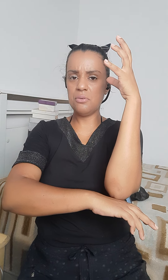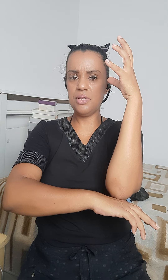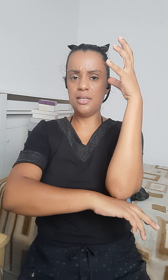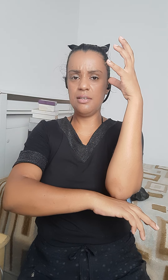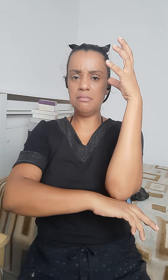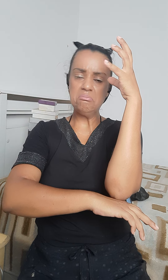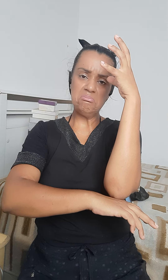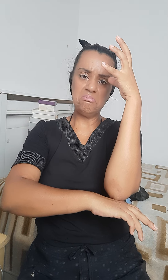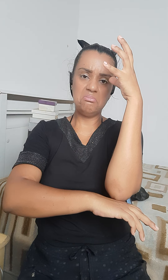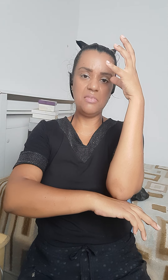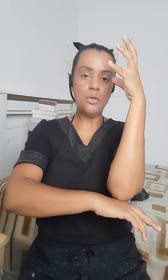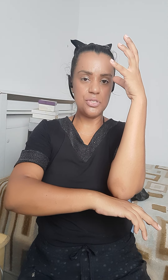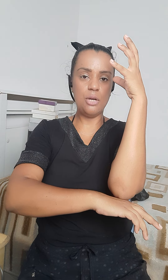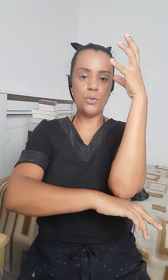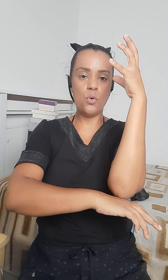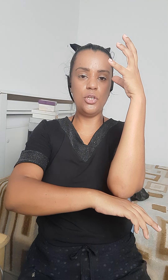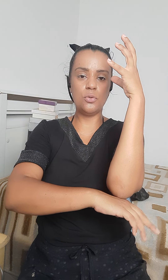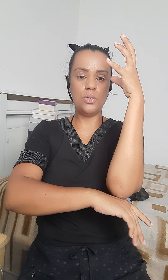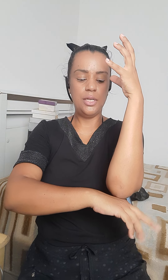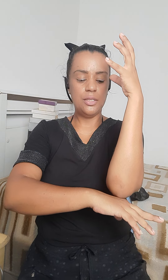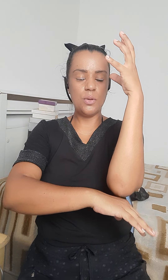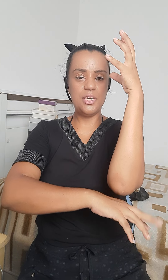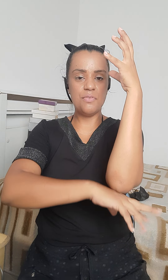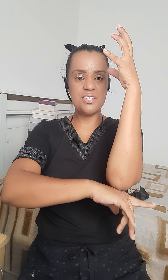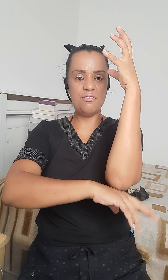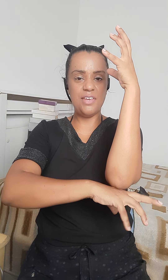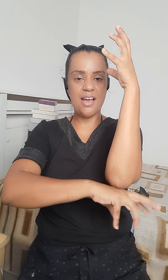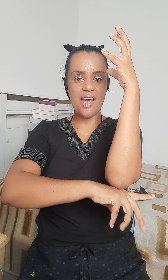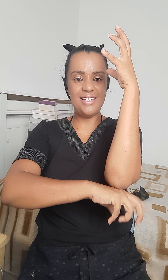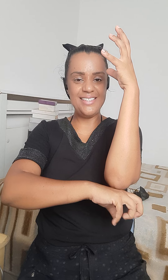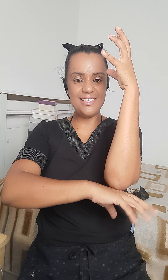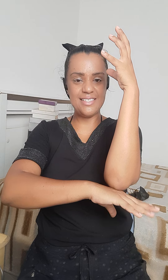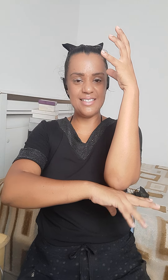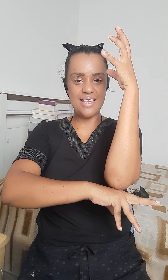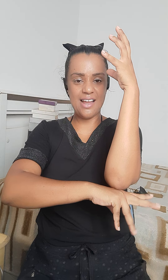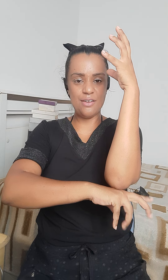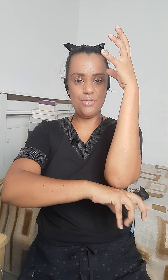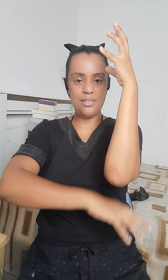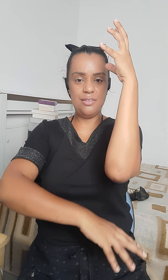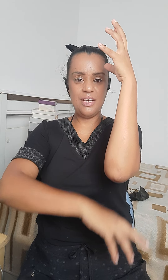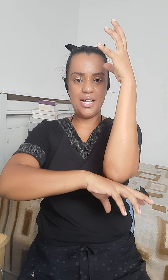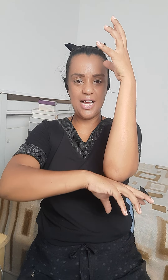né? É um sinal icônico. Então, aqui você vê a raiz da árvore,